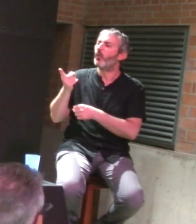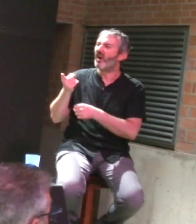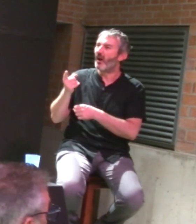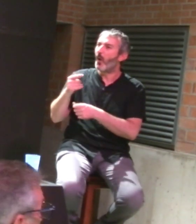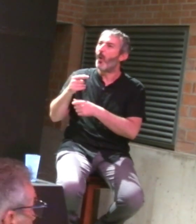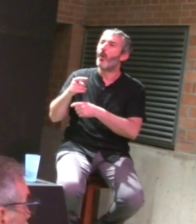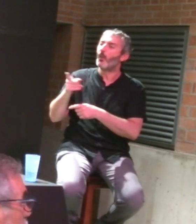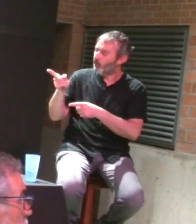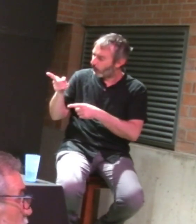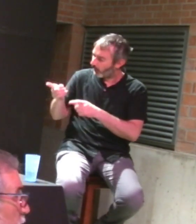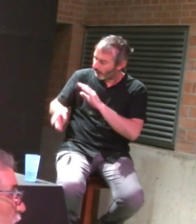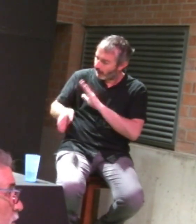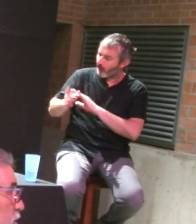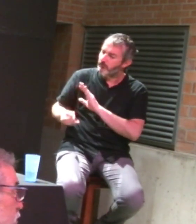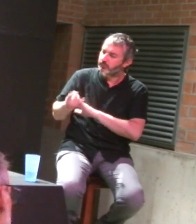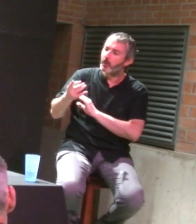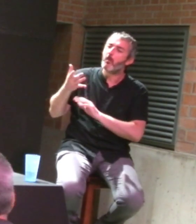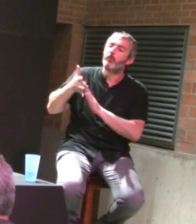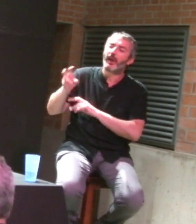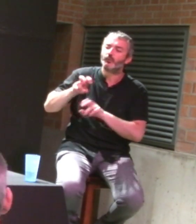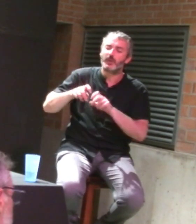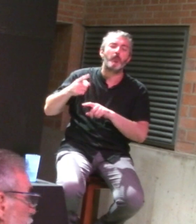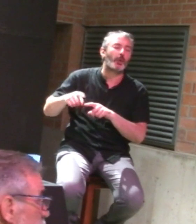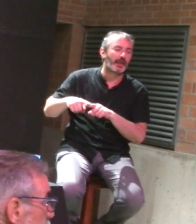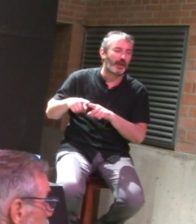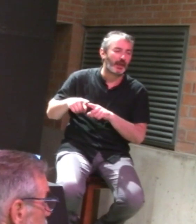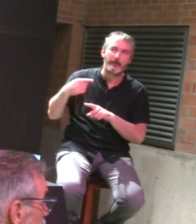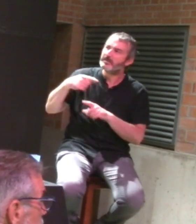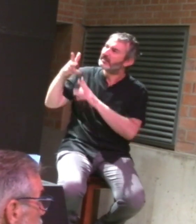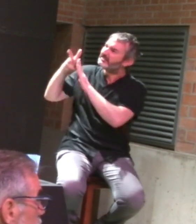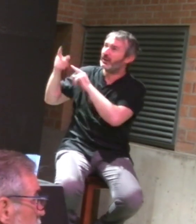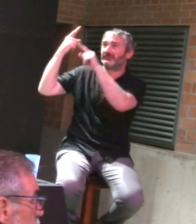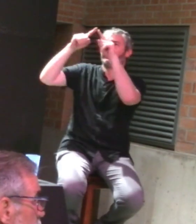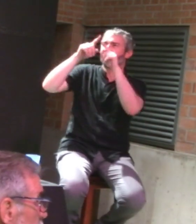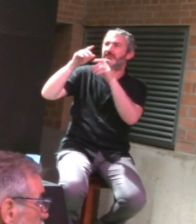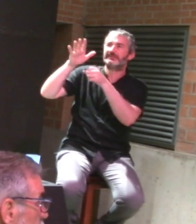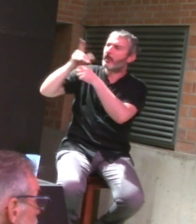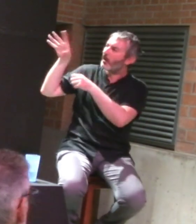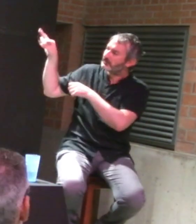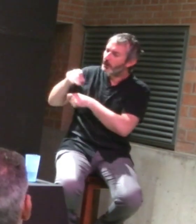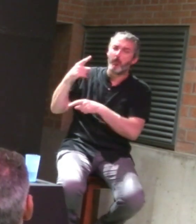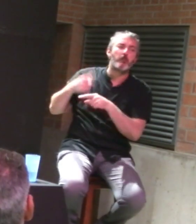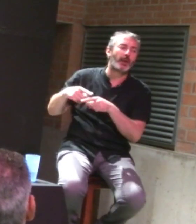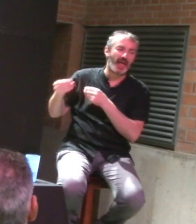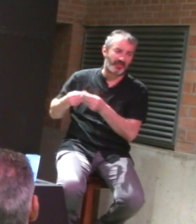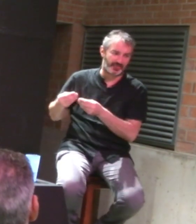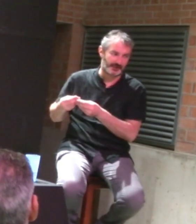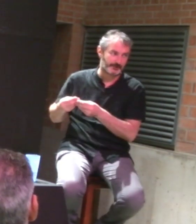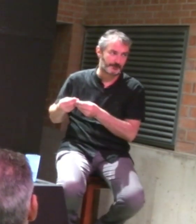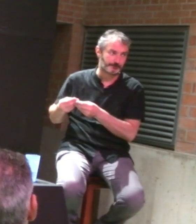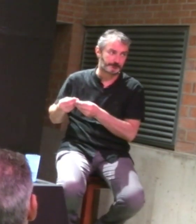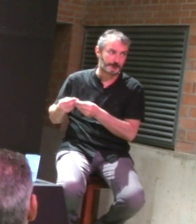de poder fer tot aquest cicle d'activitats, també una mica per recuperar el relat, no? d'aquesta vaga, doncs,